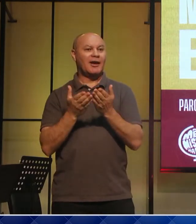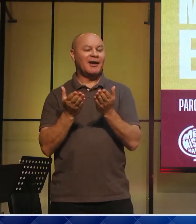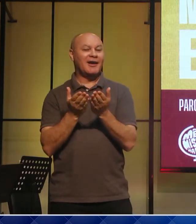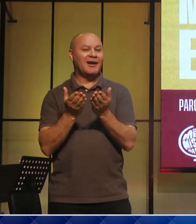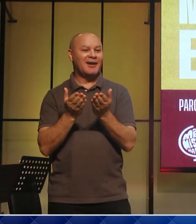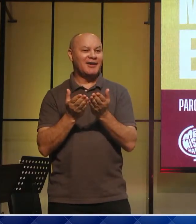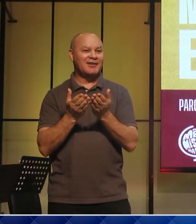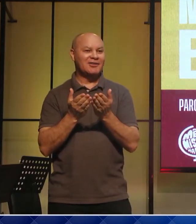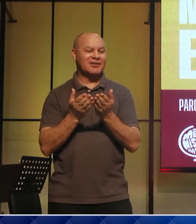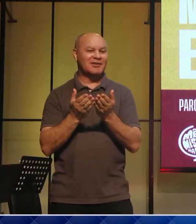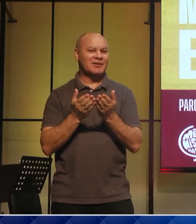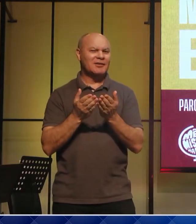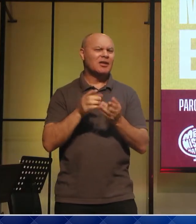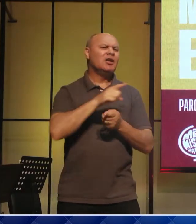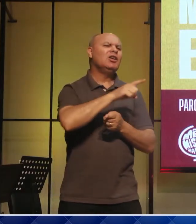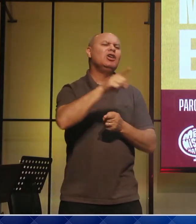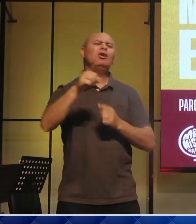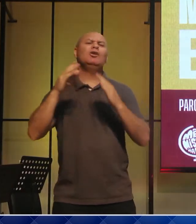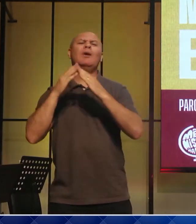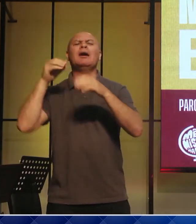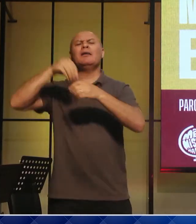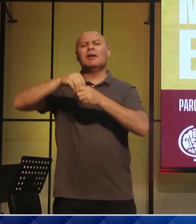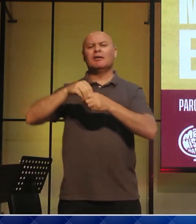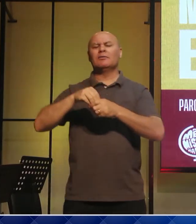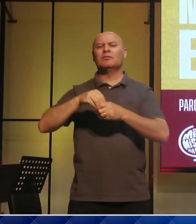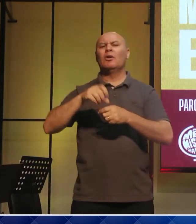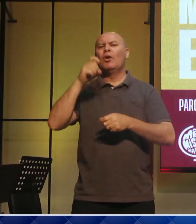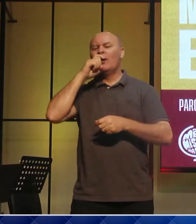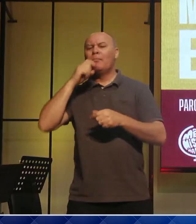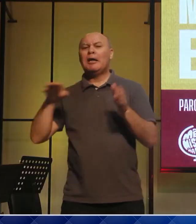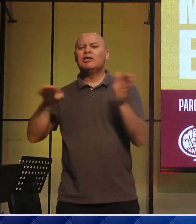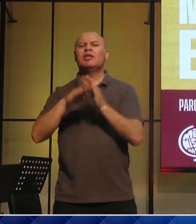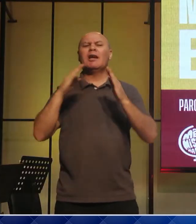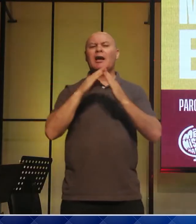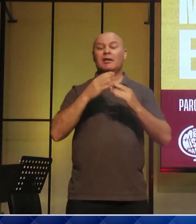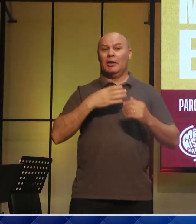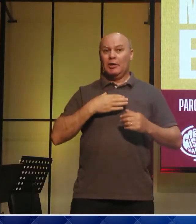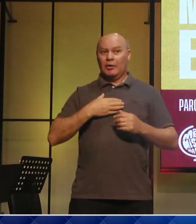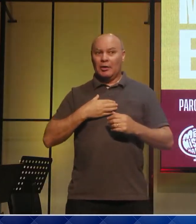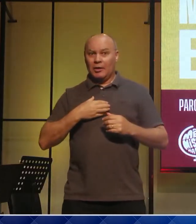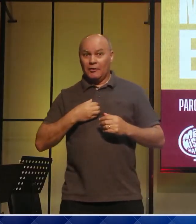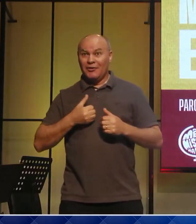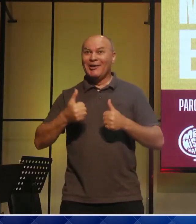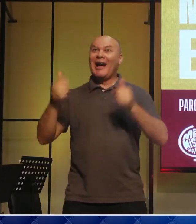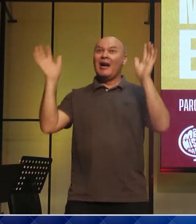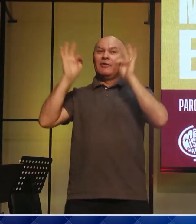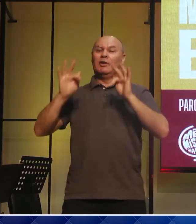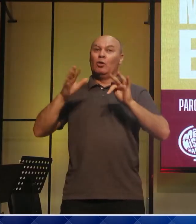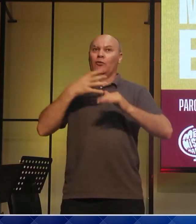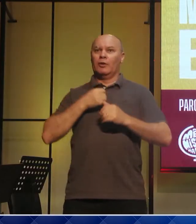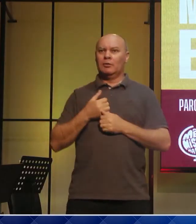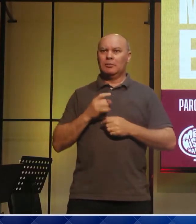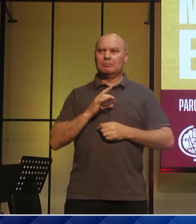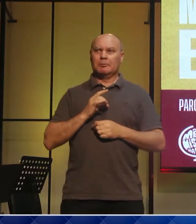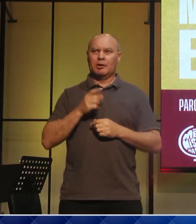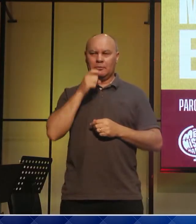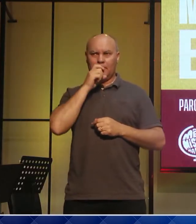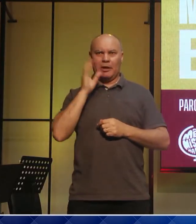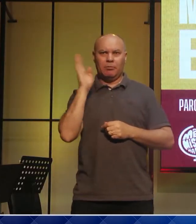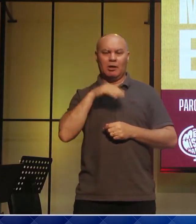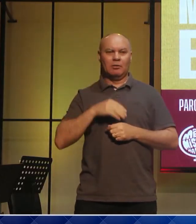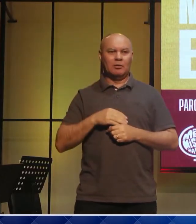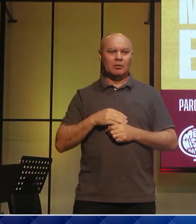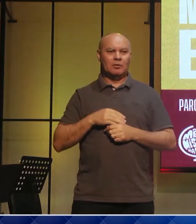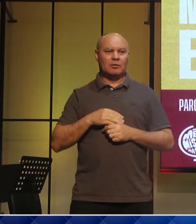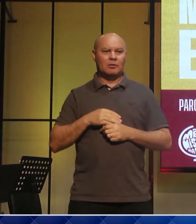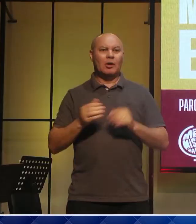medo? Eles se alegram. Quando você chega no teu trabalho, teu chefe se alegra ou fala, vem aquele cara